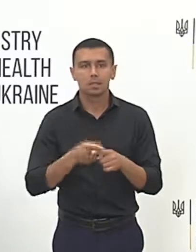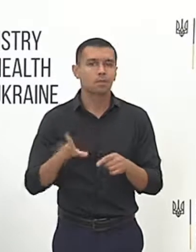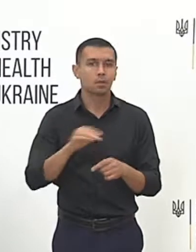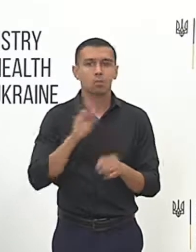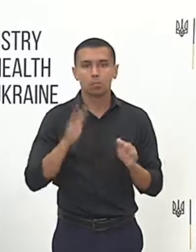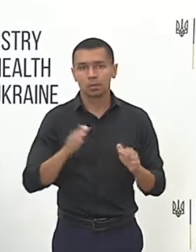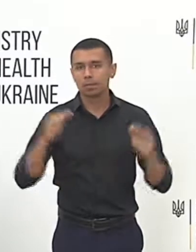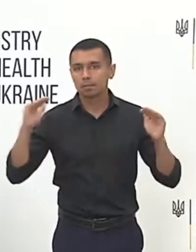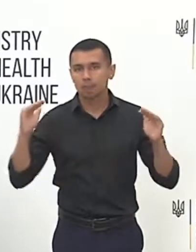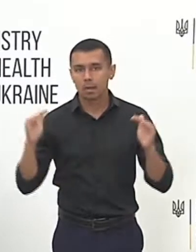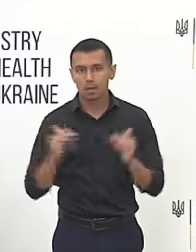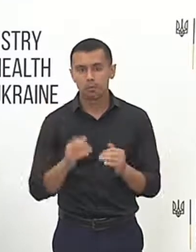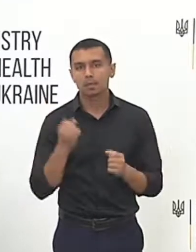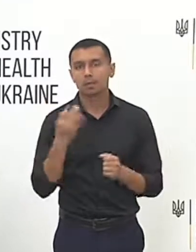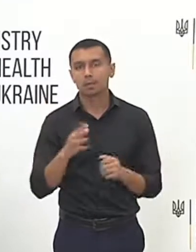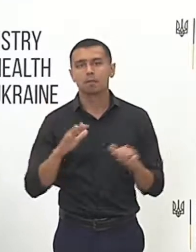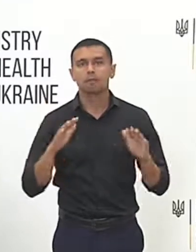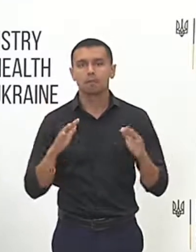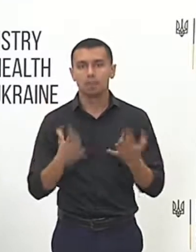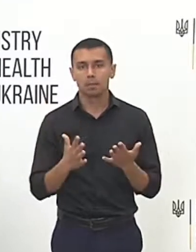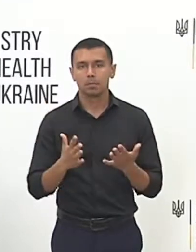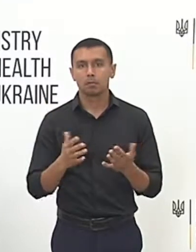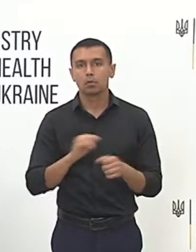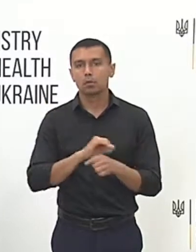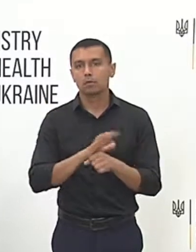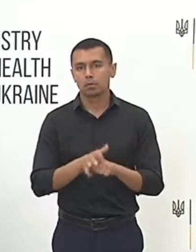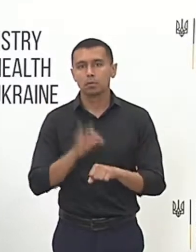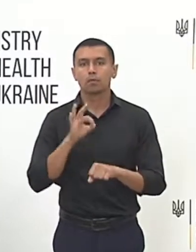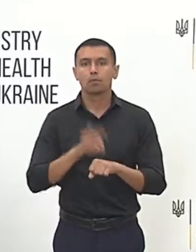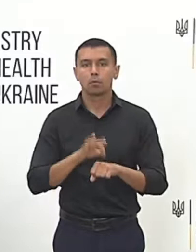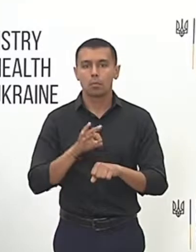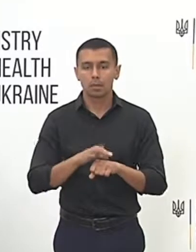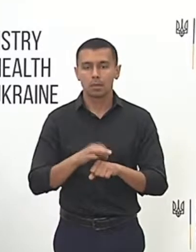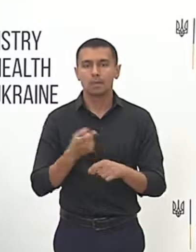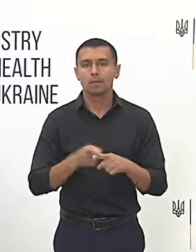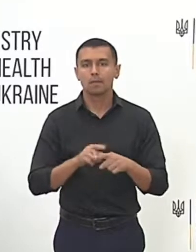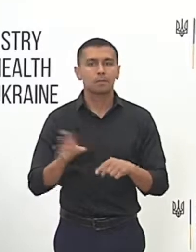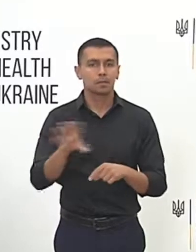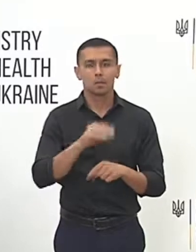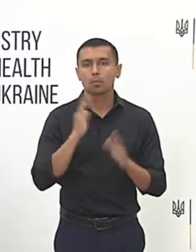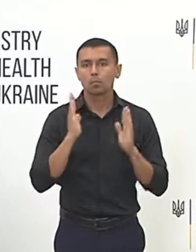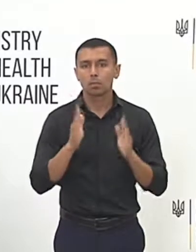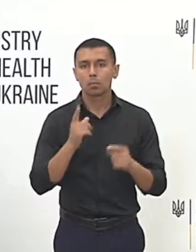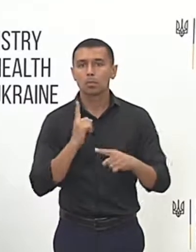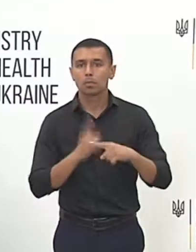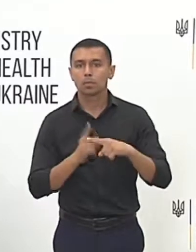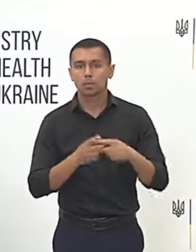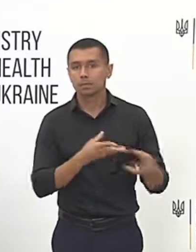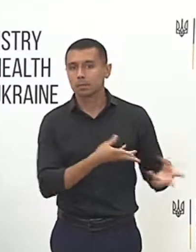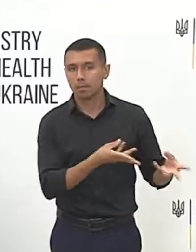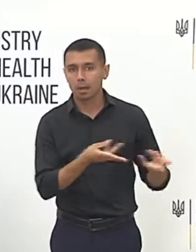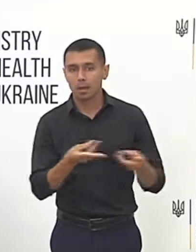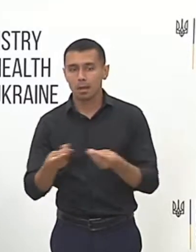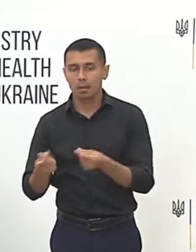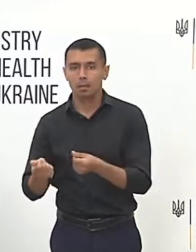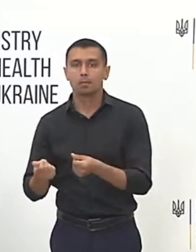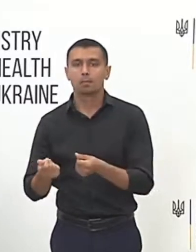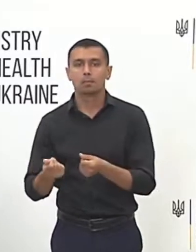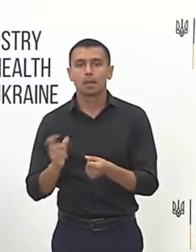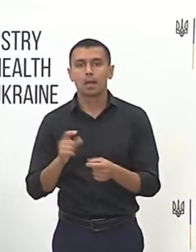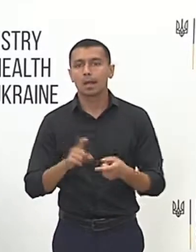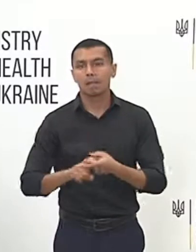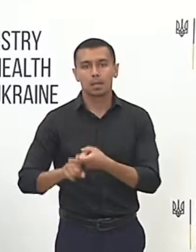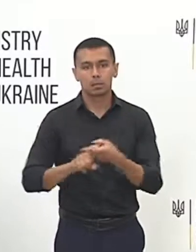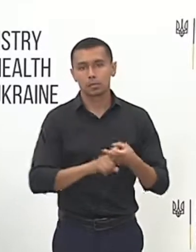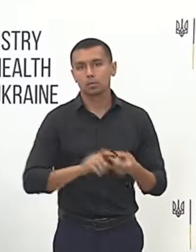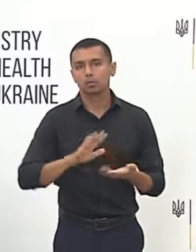буде зменшувати кількість випадків коронавірусної хвороби. І це все буде позитивно сприяти на